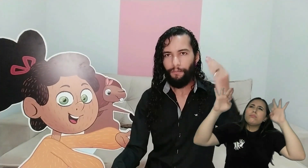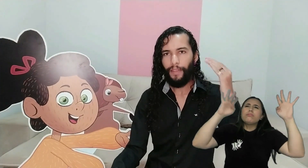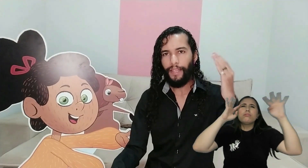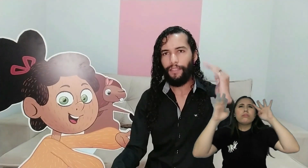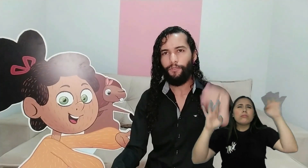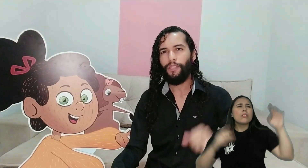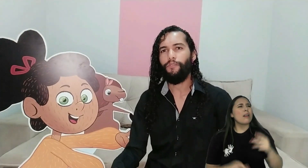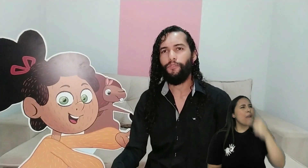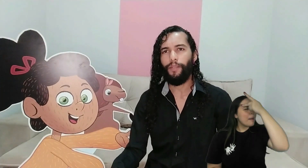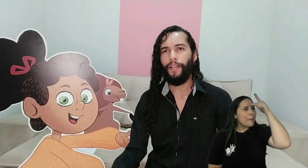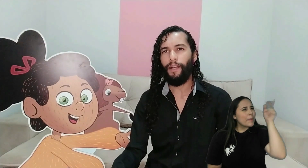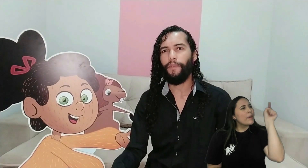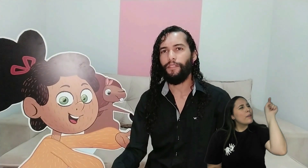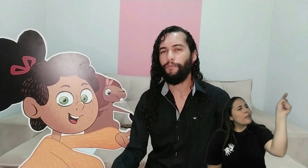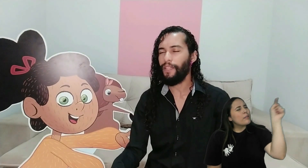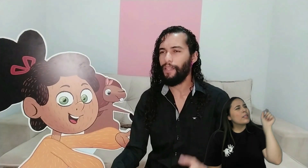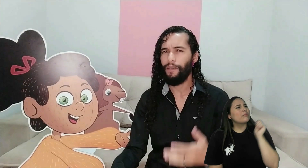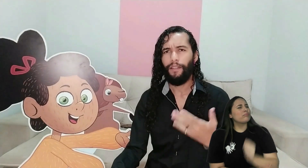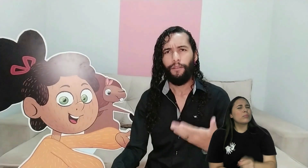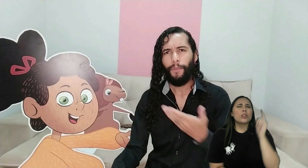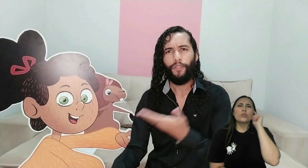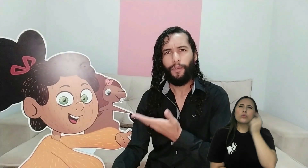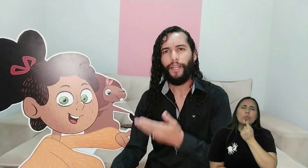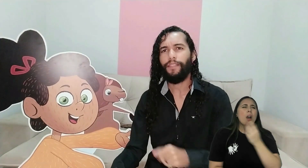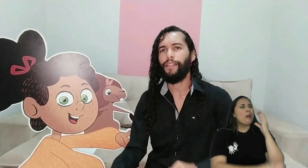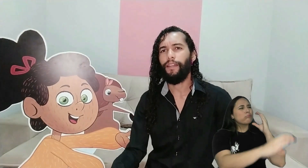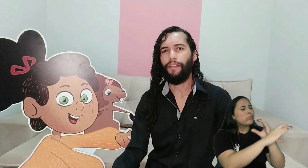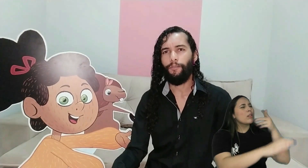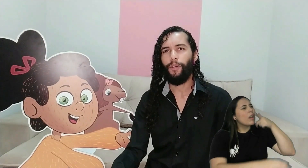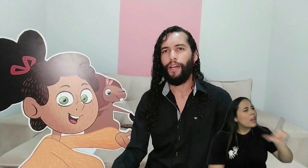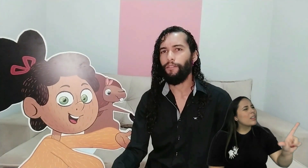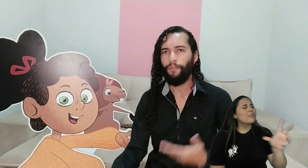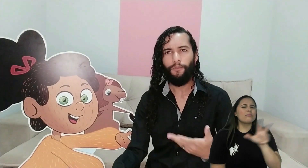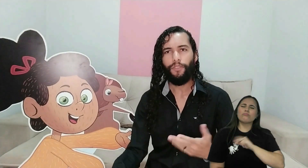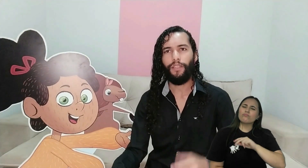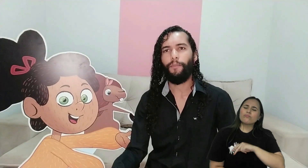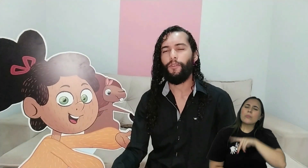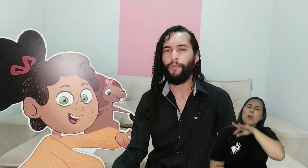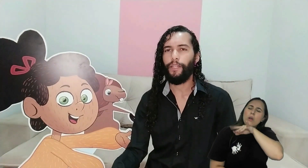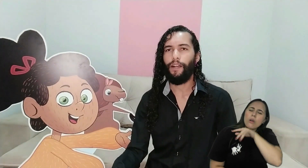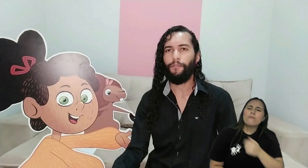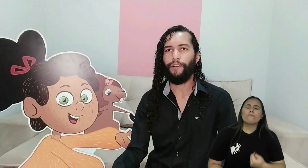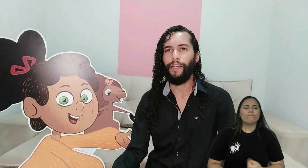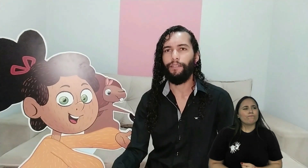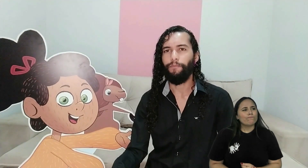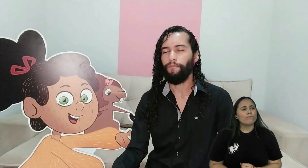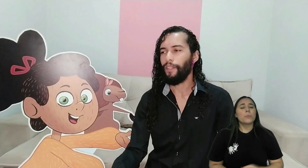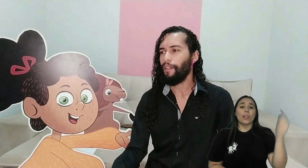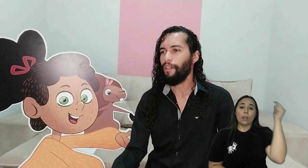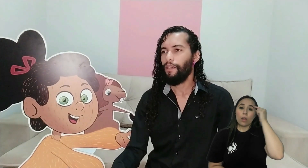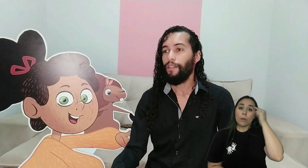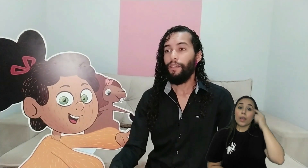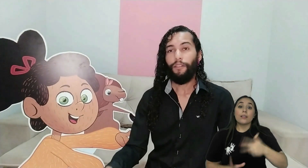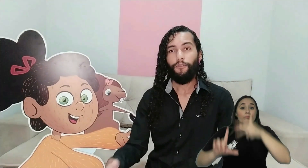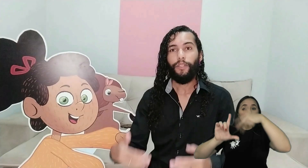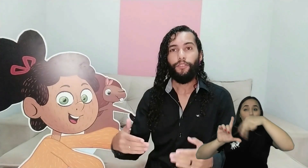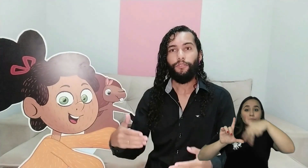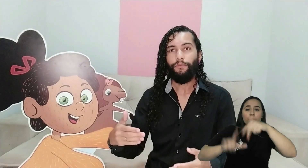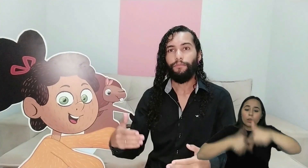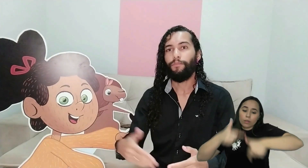E essa situação ficou na minha cabeça. Eu pensei, uma pessoa brasileira aí do meu lado, eu não consegui me comunicar com ela. E com isso,